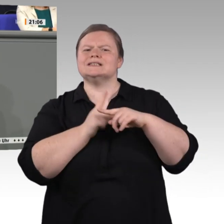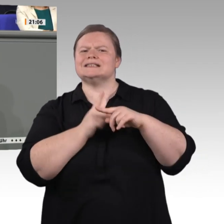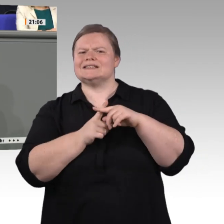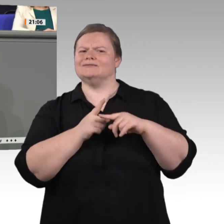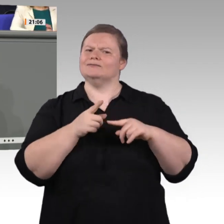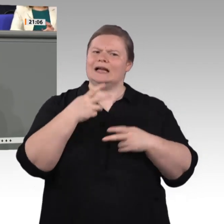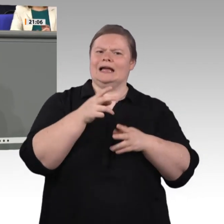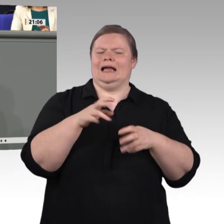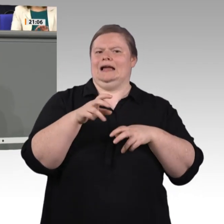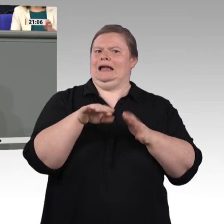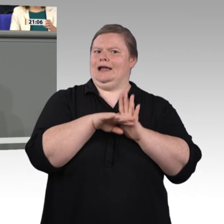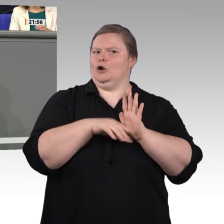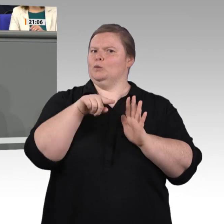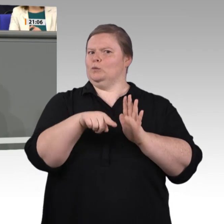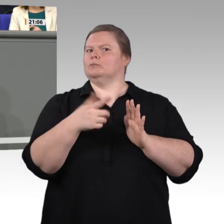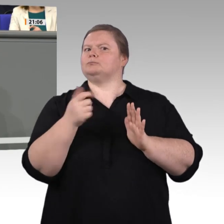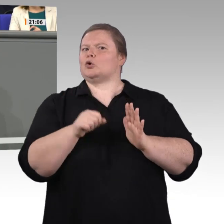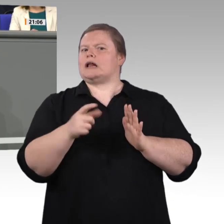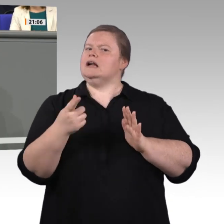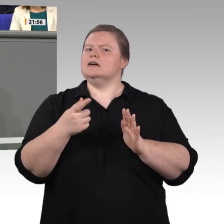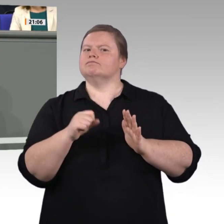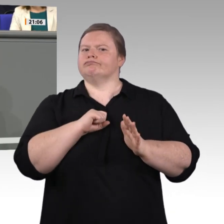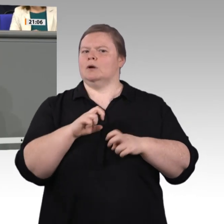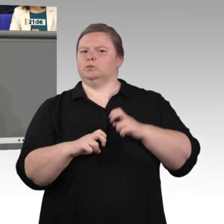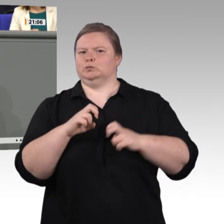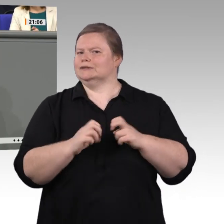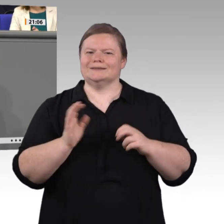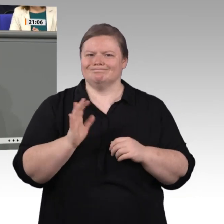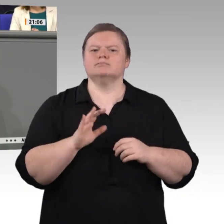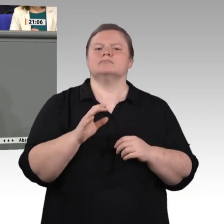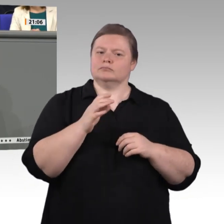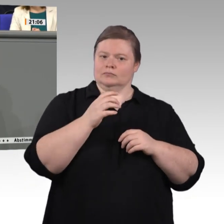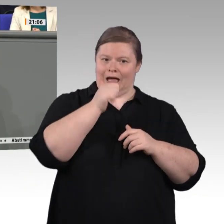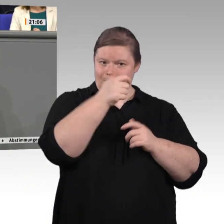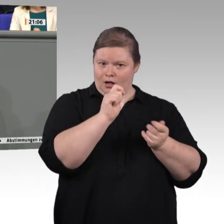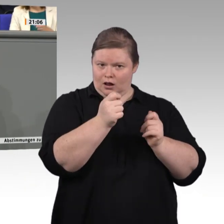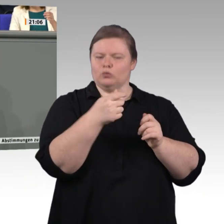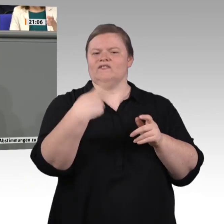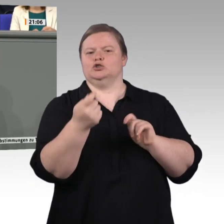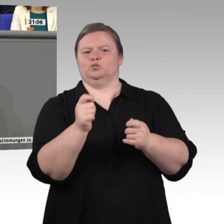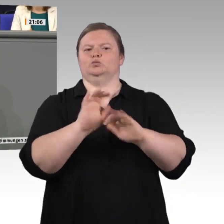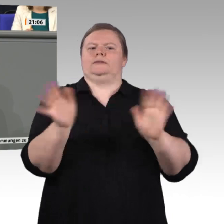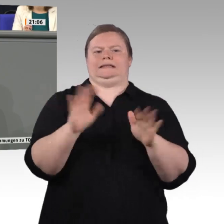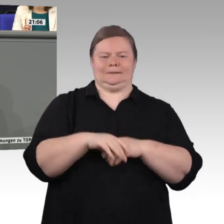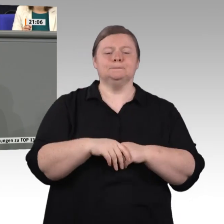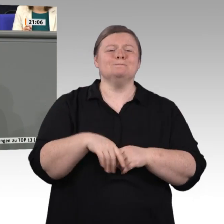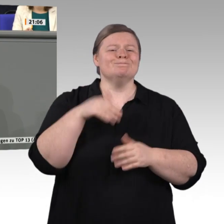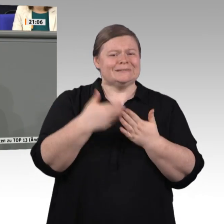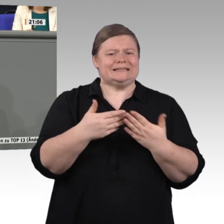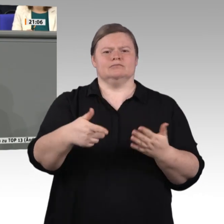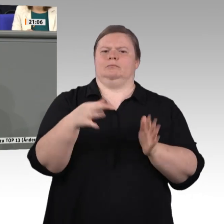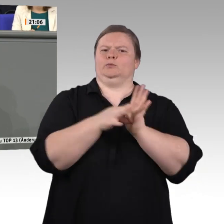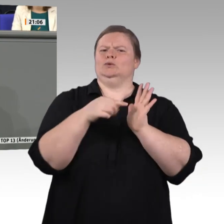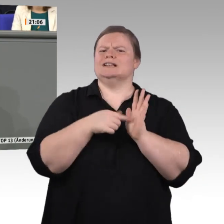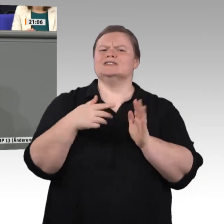Regelung, dass von diesem privilegierten Freibetrag bisher nur erwerbstätige Leistungsberechtigte